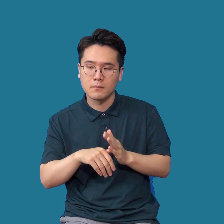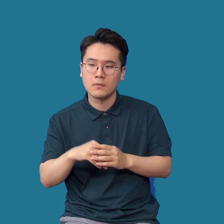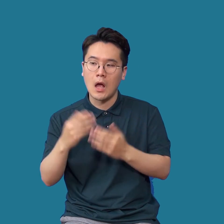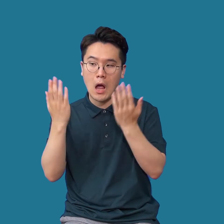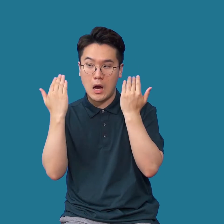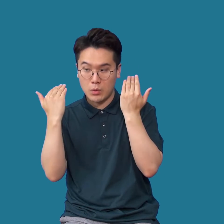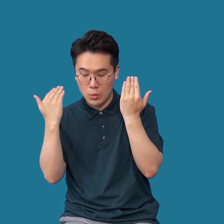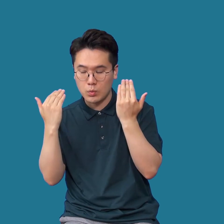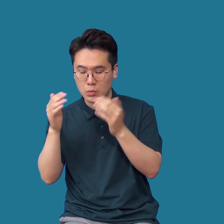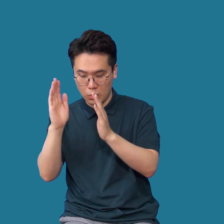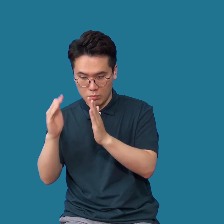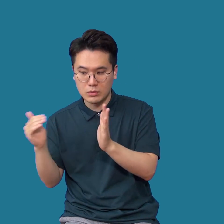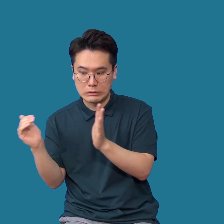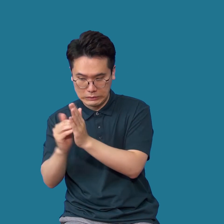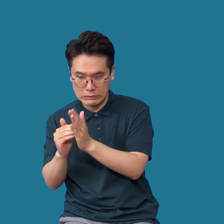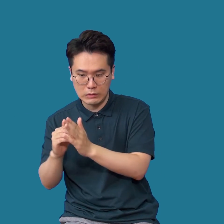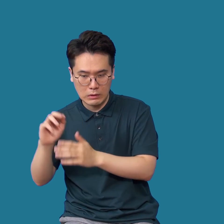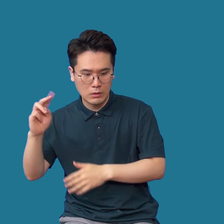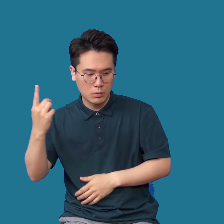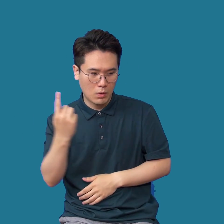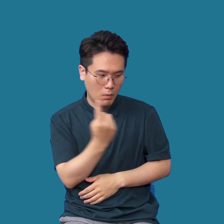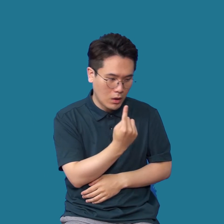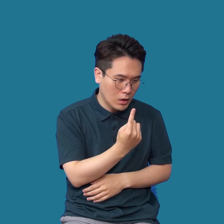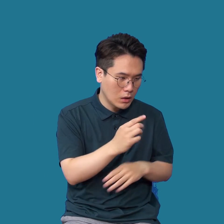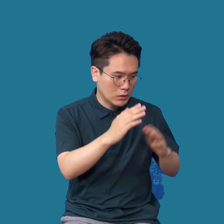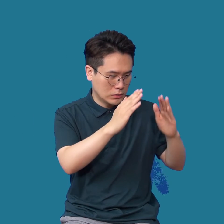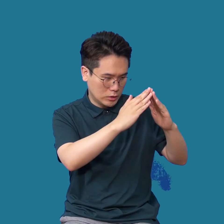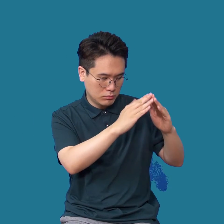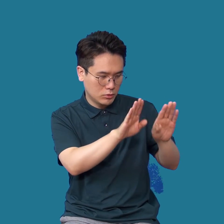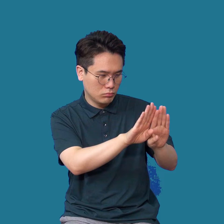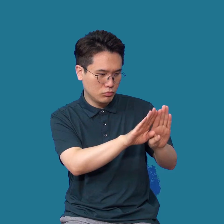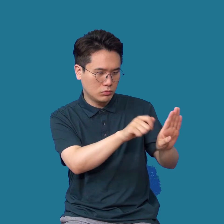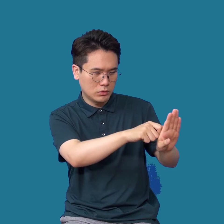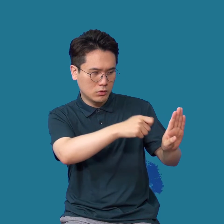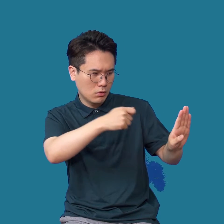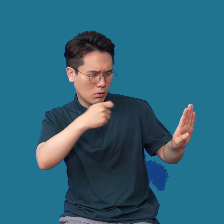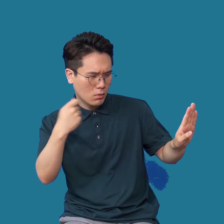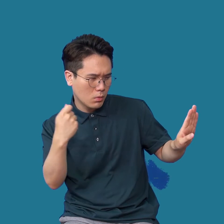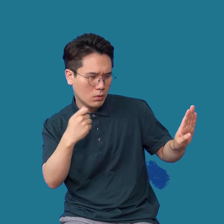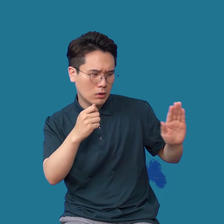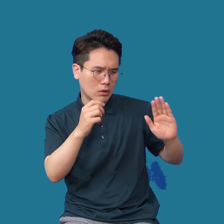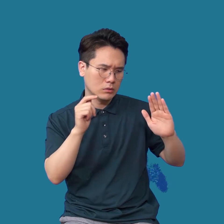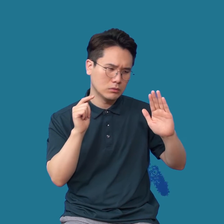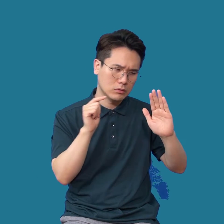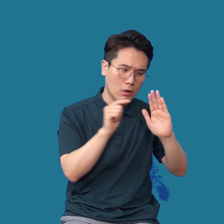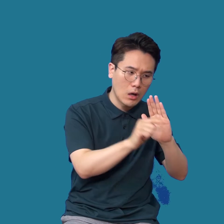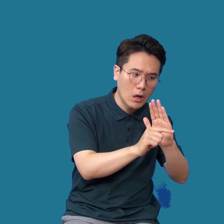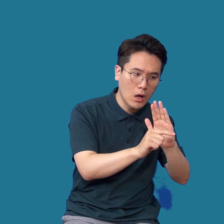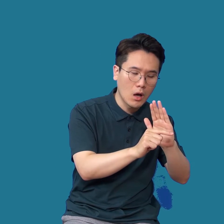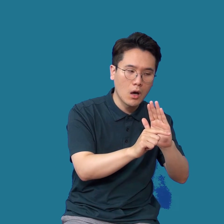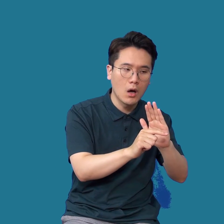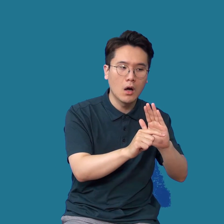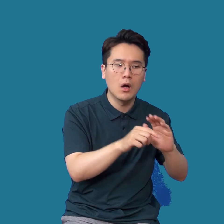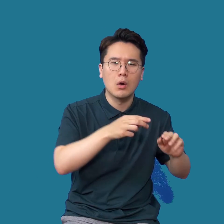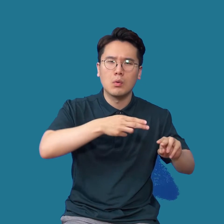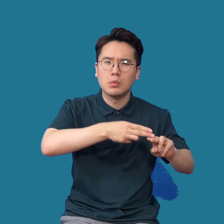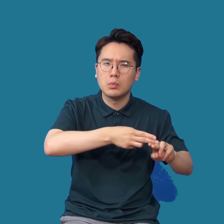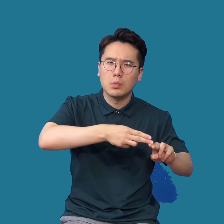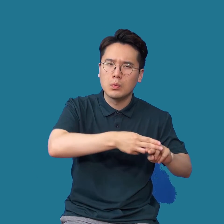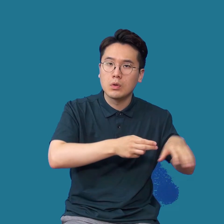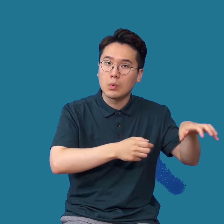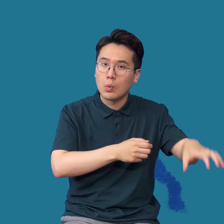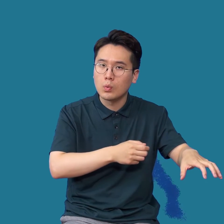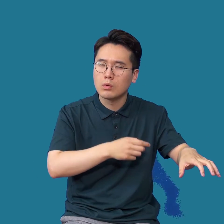이제 집으로 돌아와서 현관문을 열고 들어서는데 부엌에서 찬송을 하고 있는 엄마의 찬송